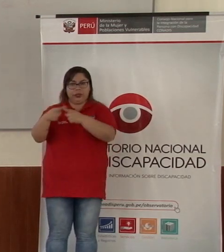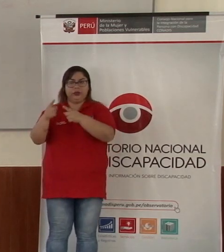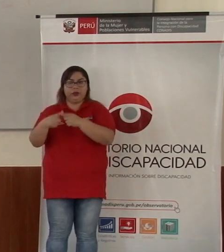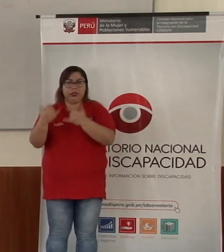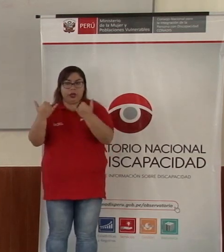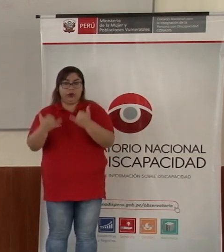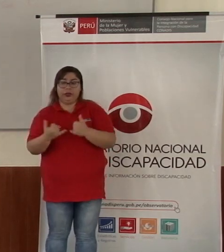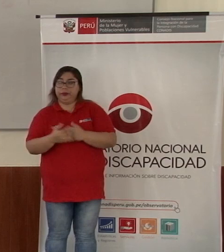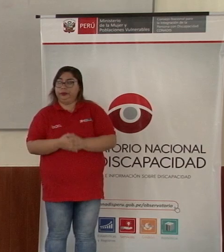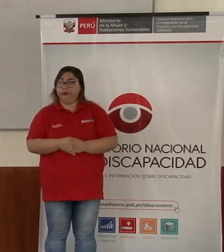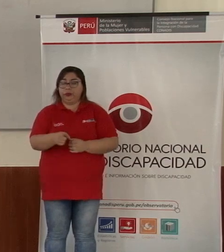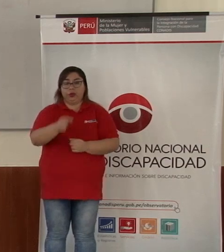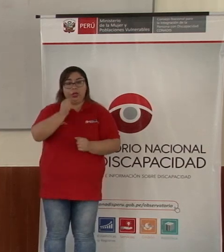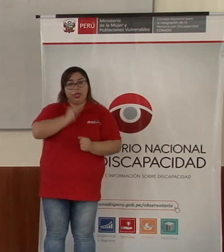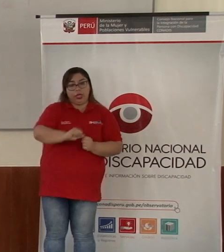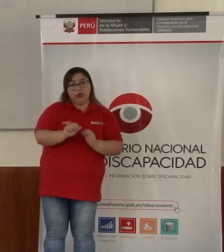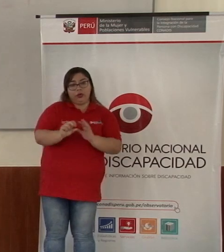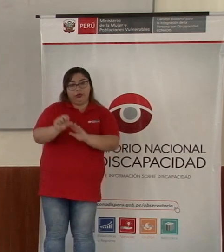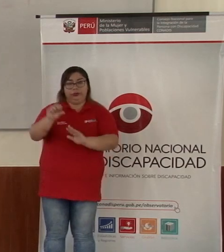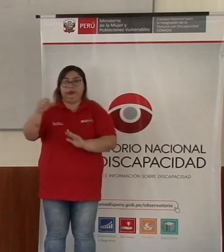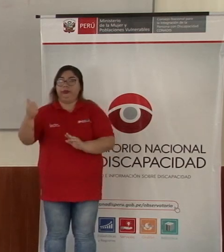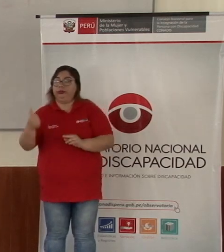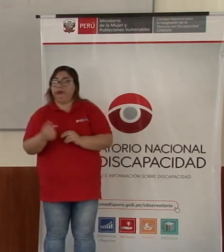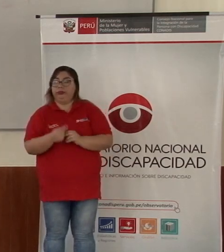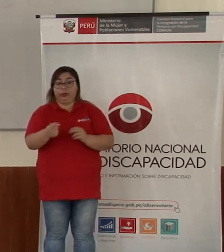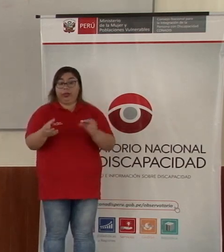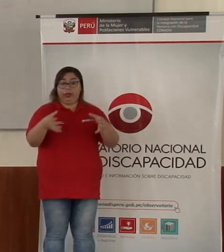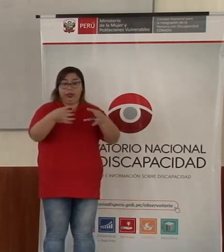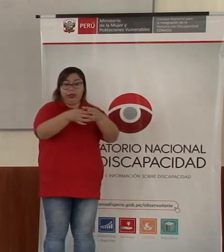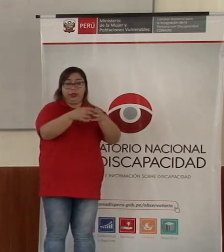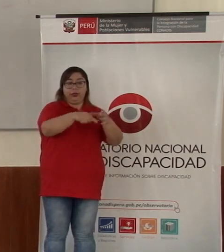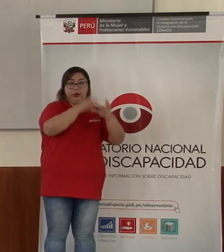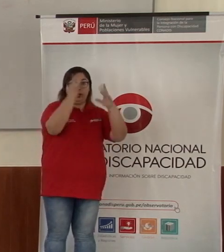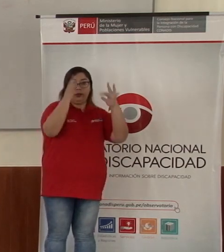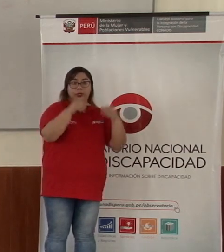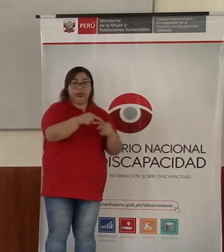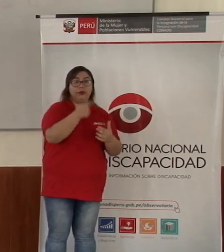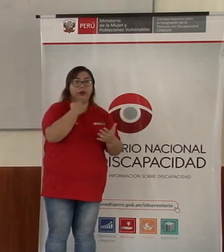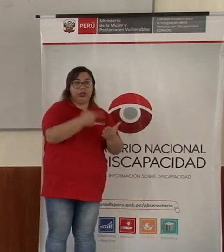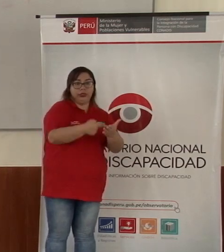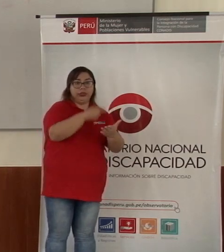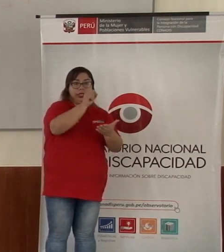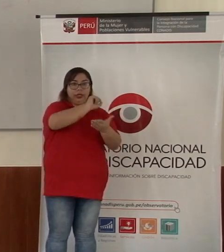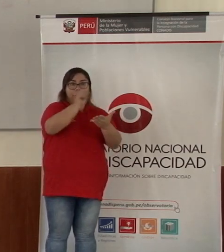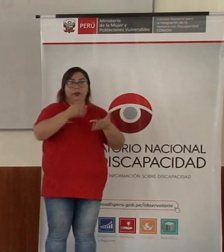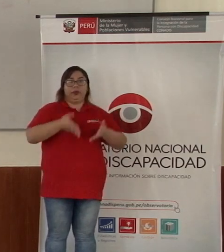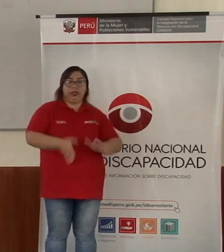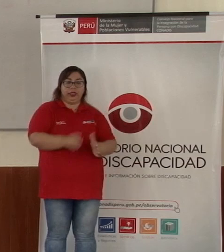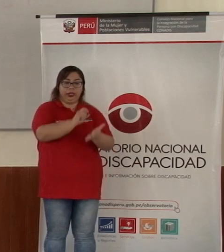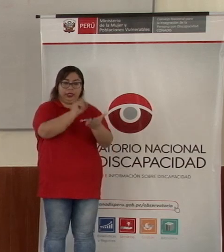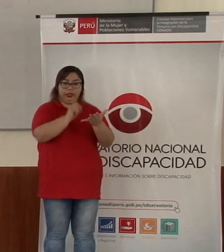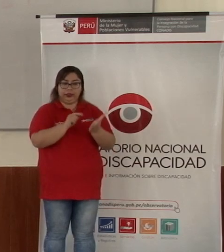Te ponían hijo legítimo cuando tú nacías dentro del matrimonio y así estaba en tu partida de nacimiento. Y te colocaban hijo